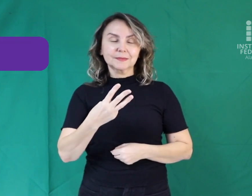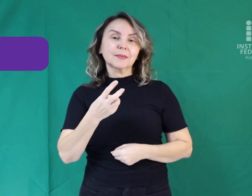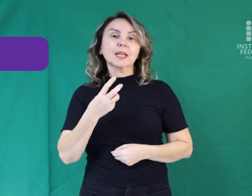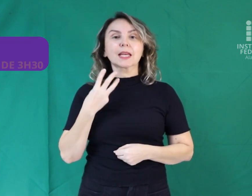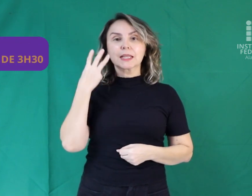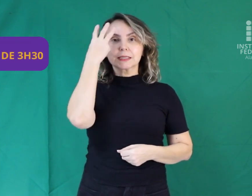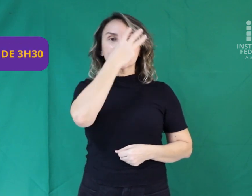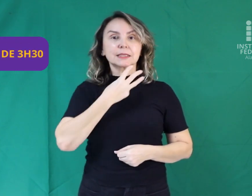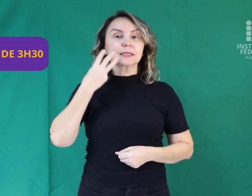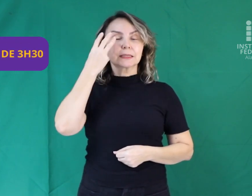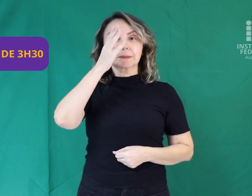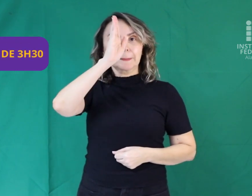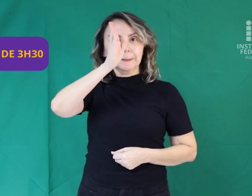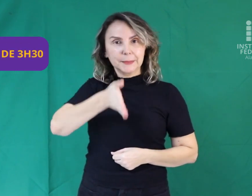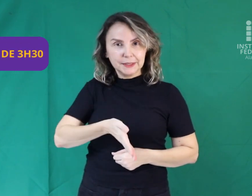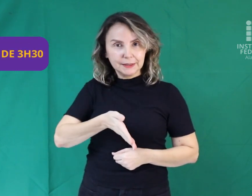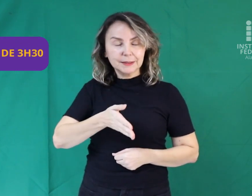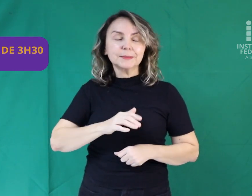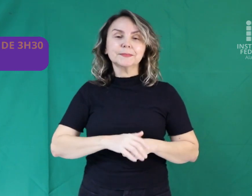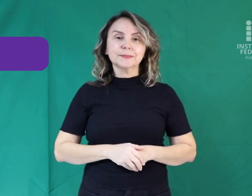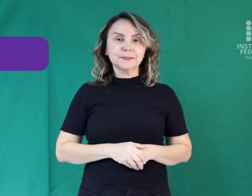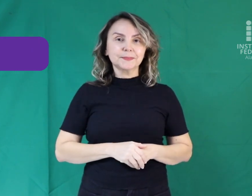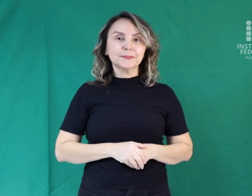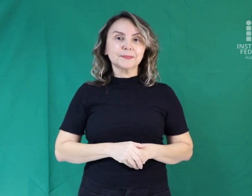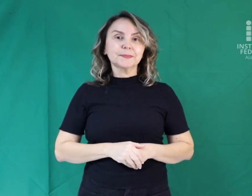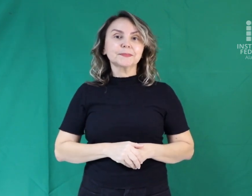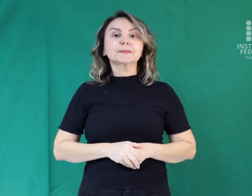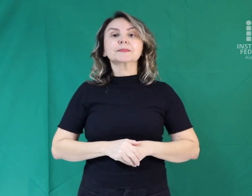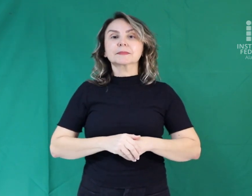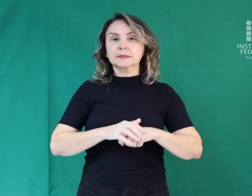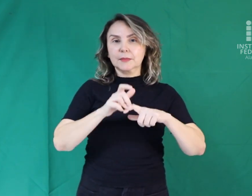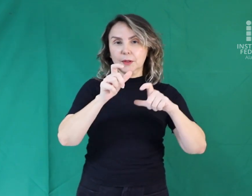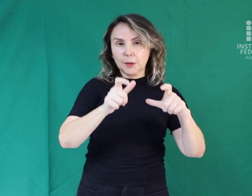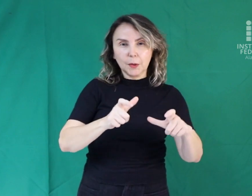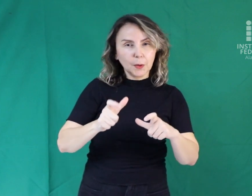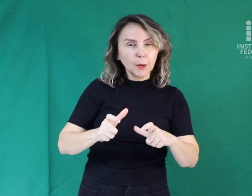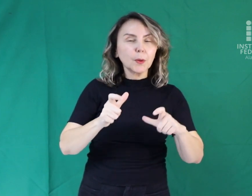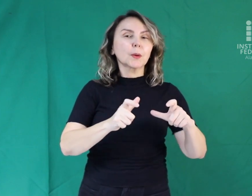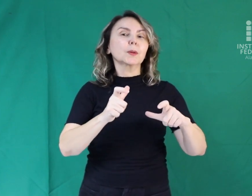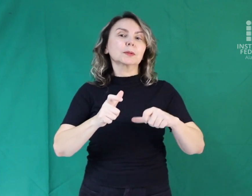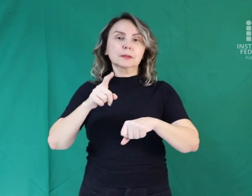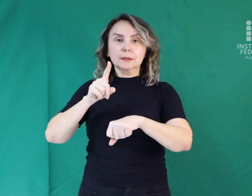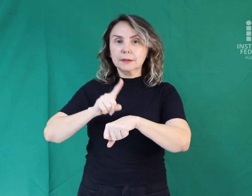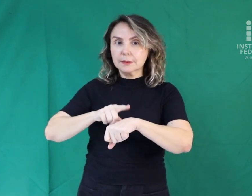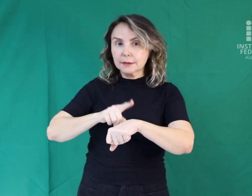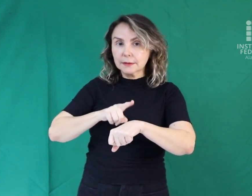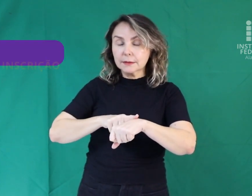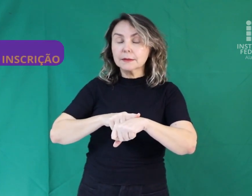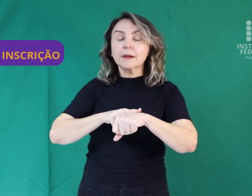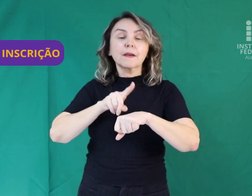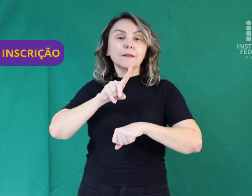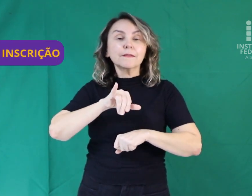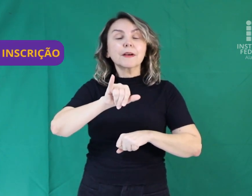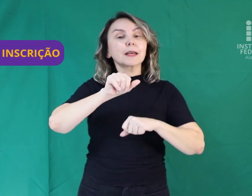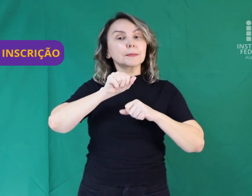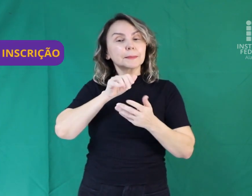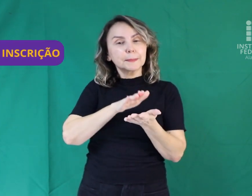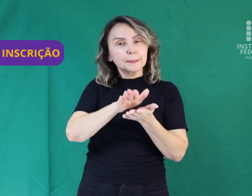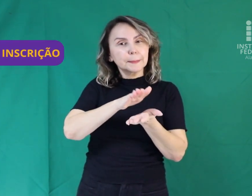com duração de 3 horas e meia. Os locais e horários a serem divulgados